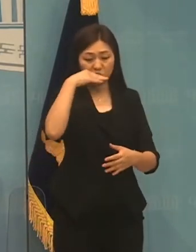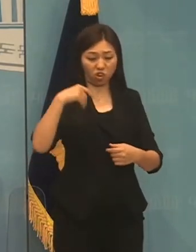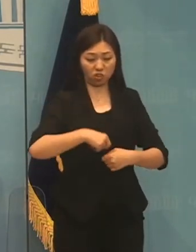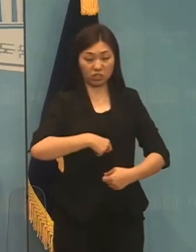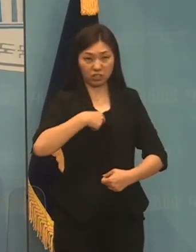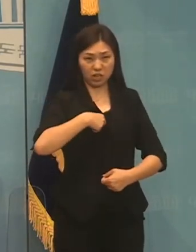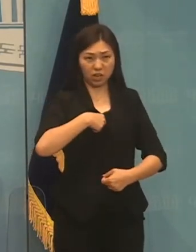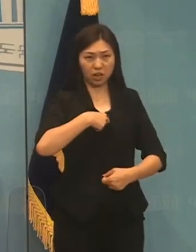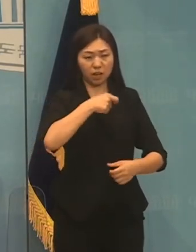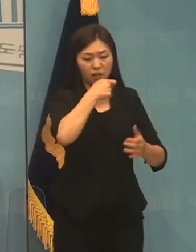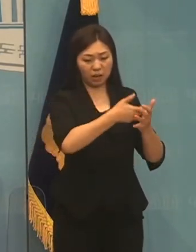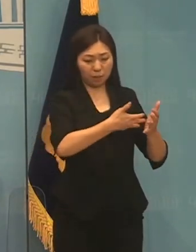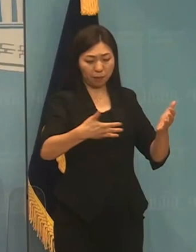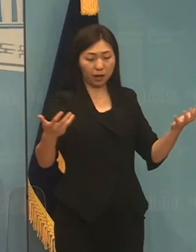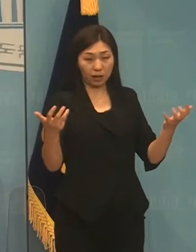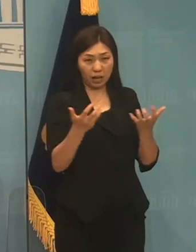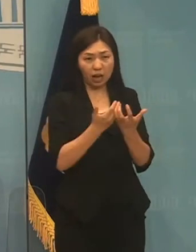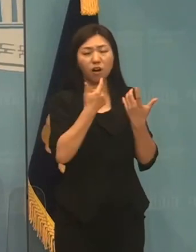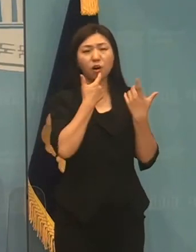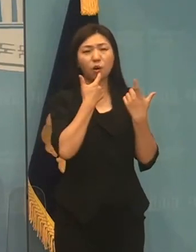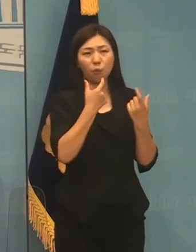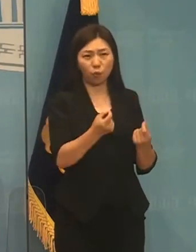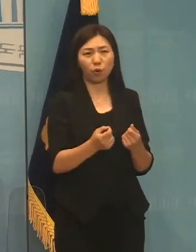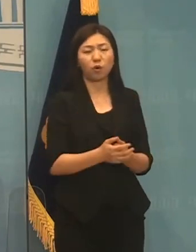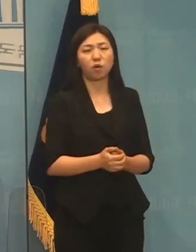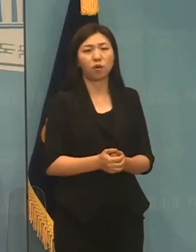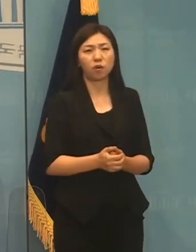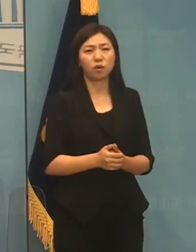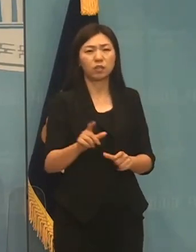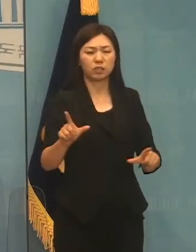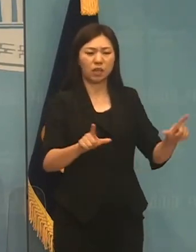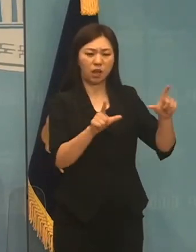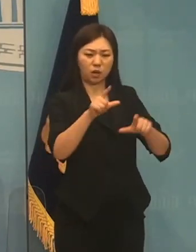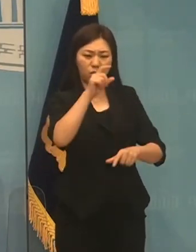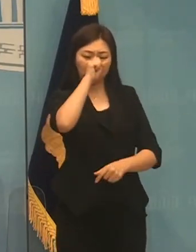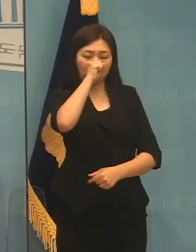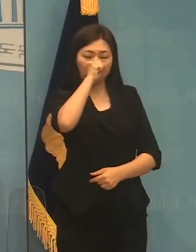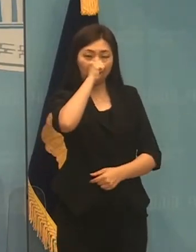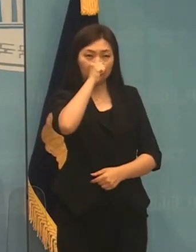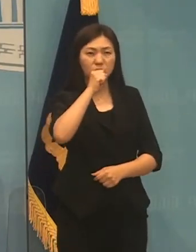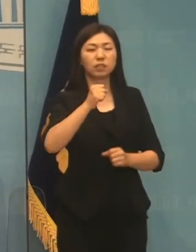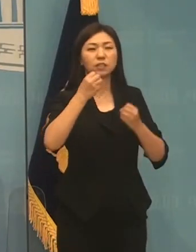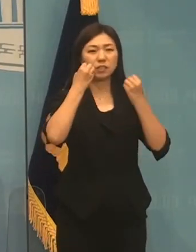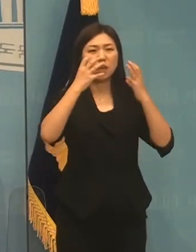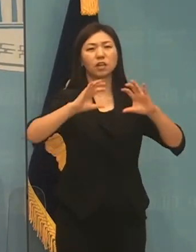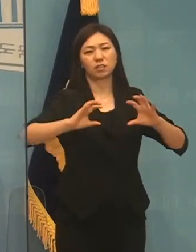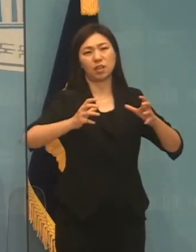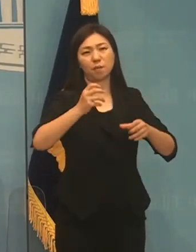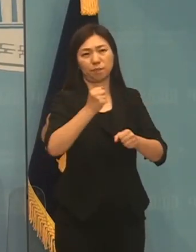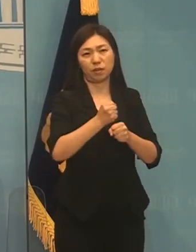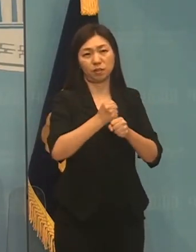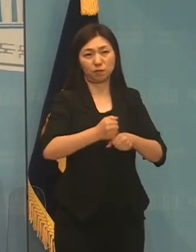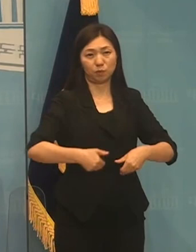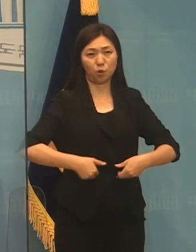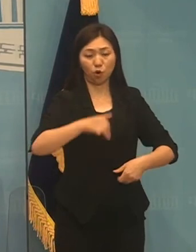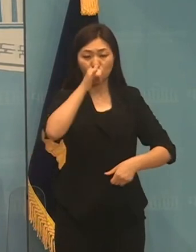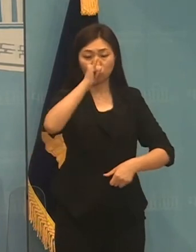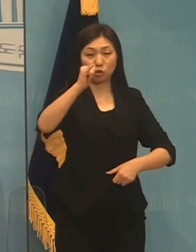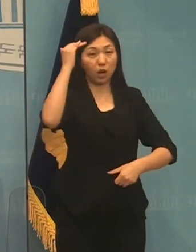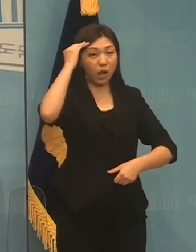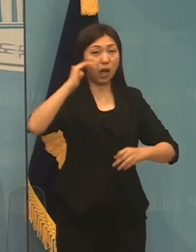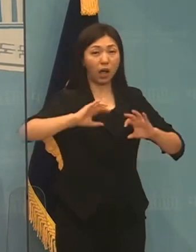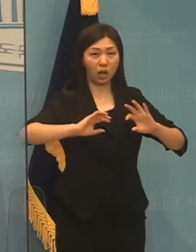흐르는 살만한 세상을 새로 만들어야 합니다. 위대한 대한민국을